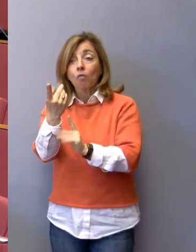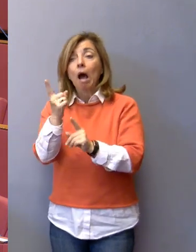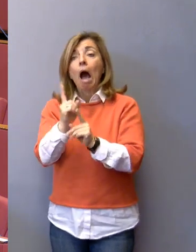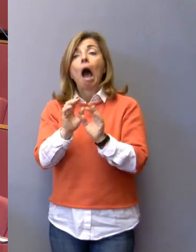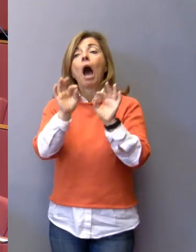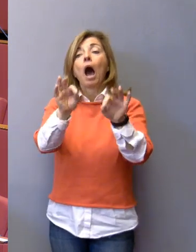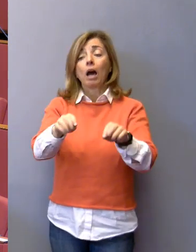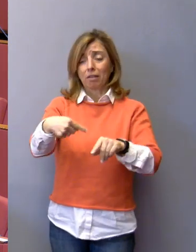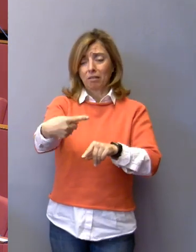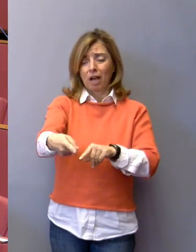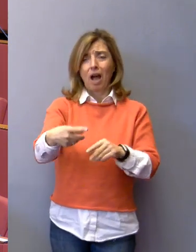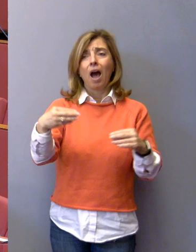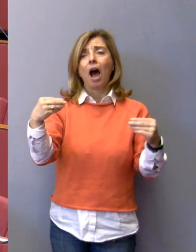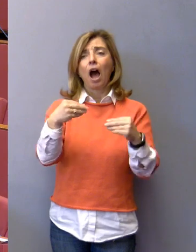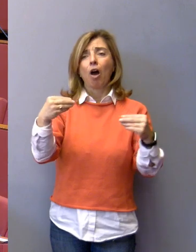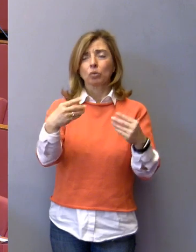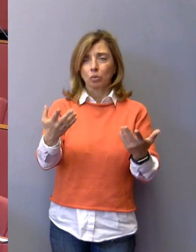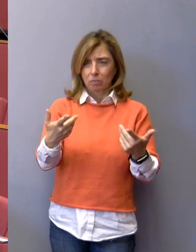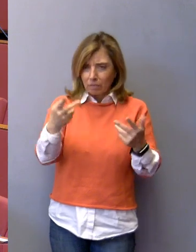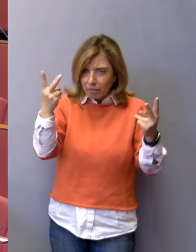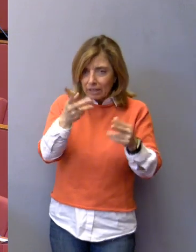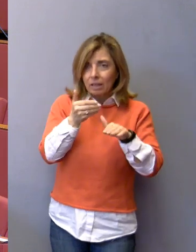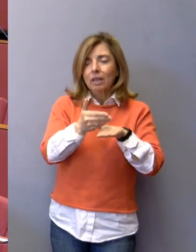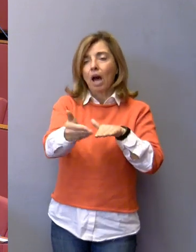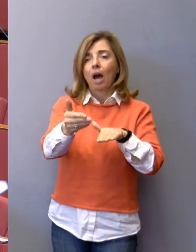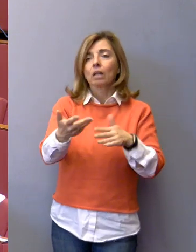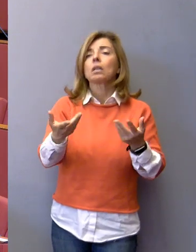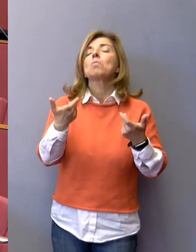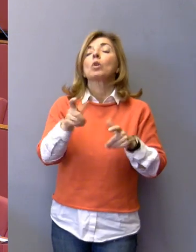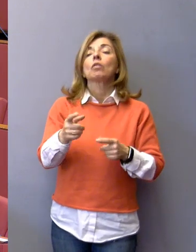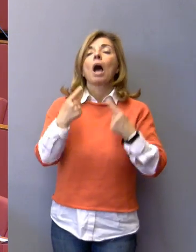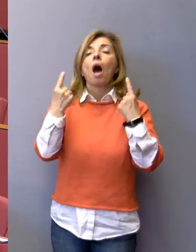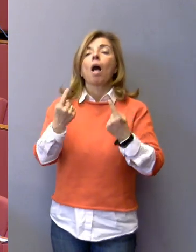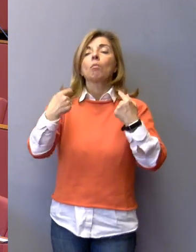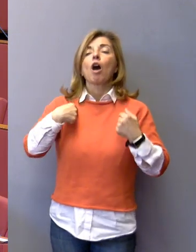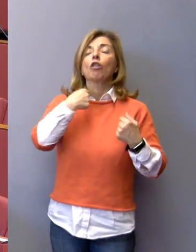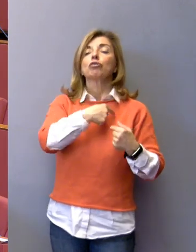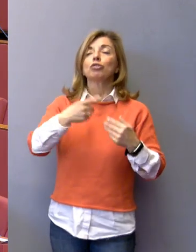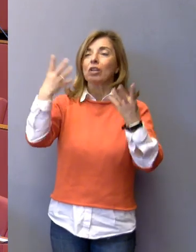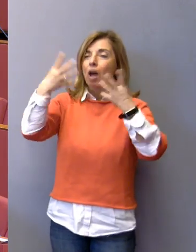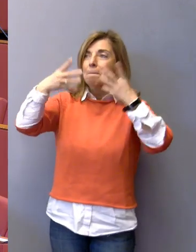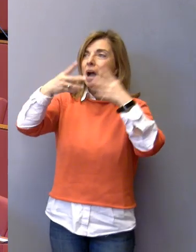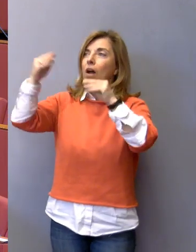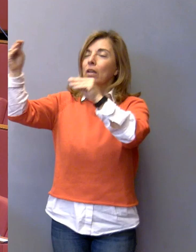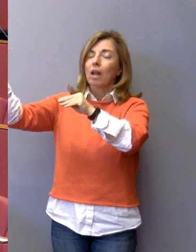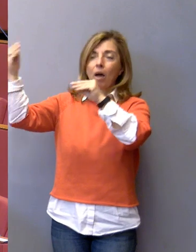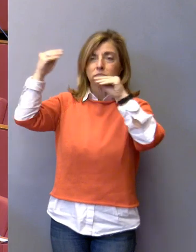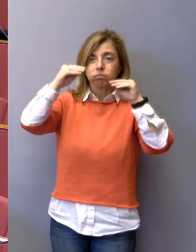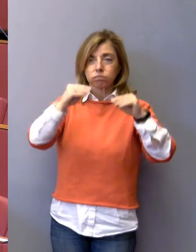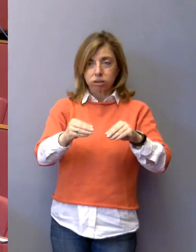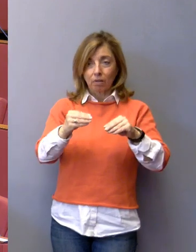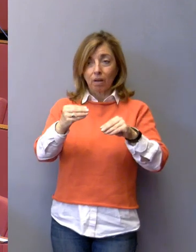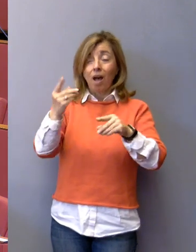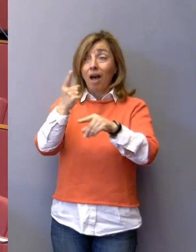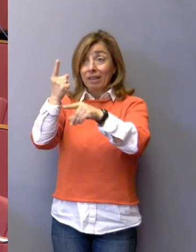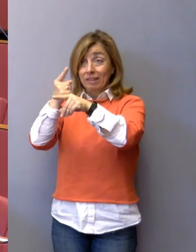perché aspettiamo la talpa dalla Cina e deve essere smontata e rimontate trasportata qui davvero credo che non possiamo